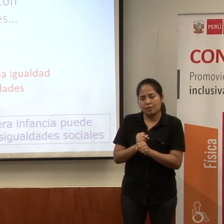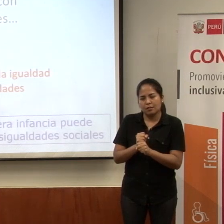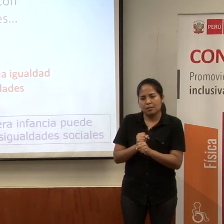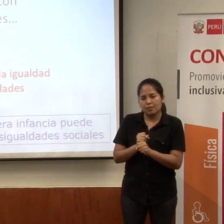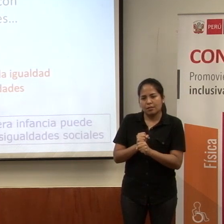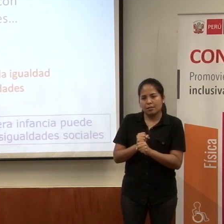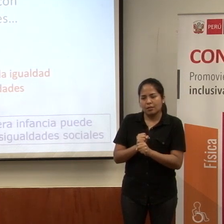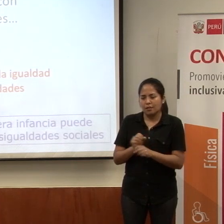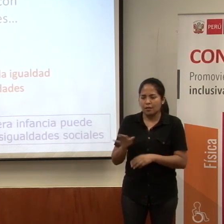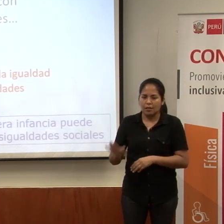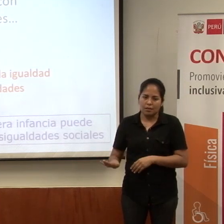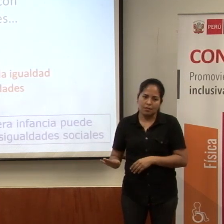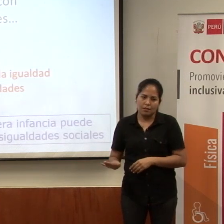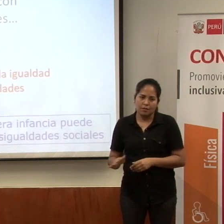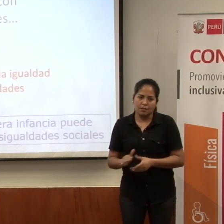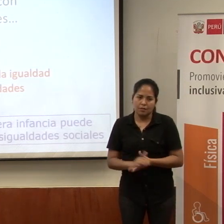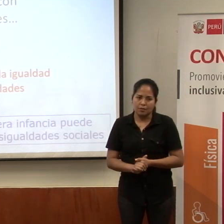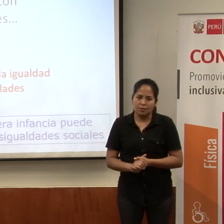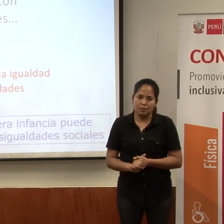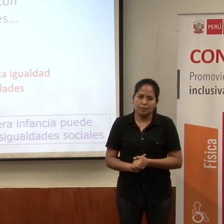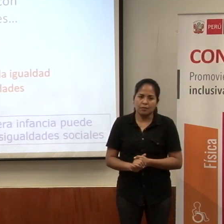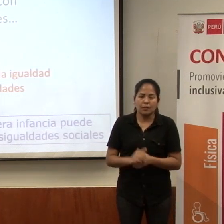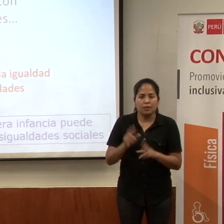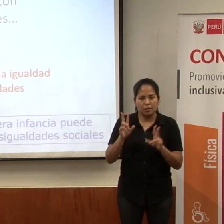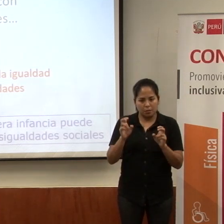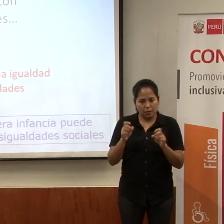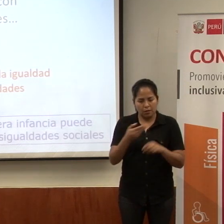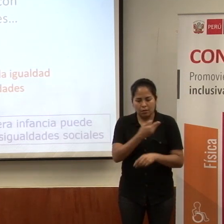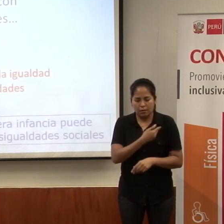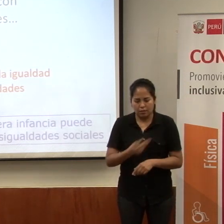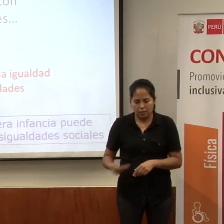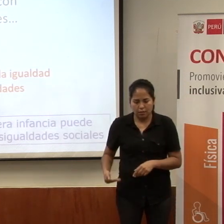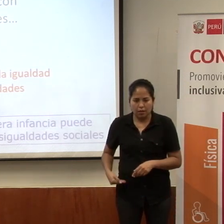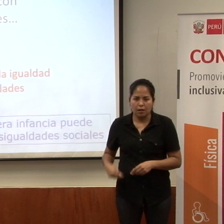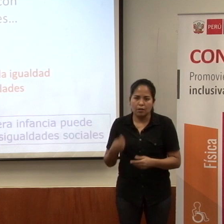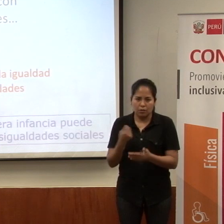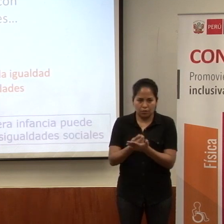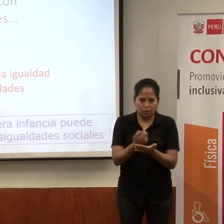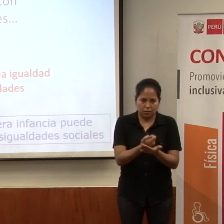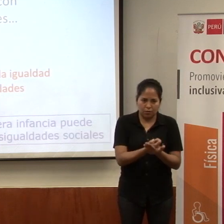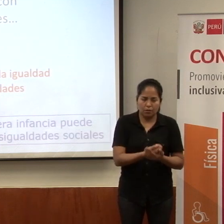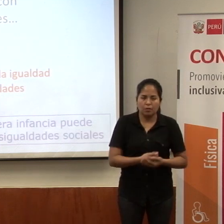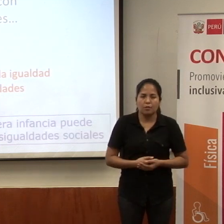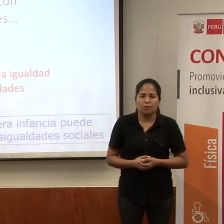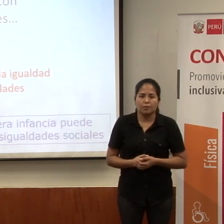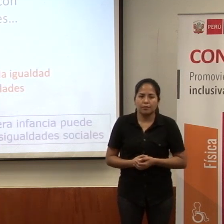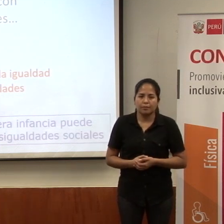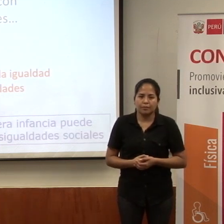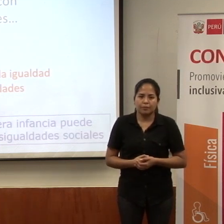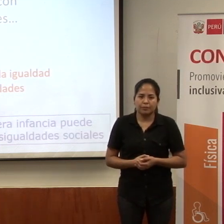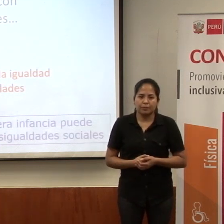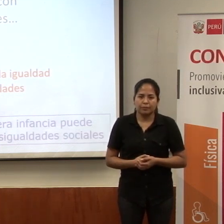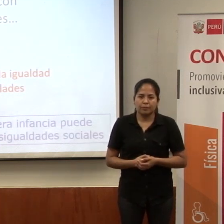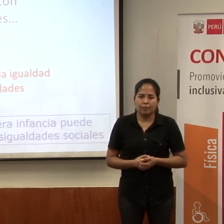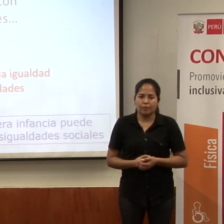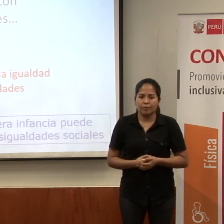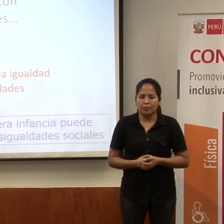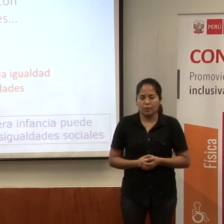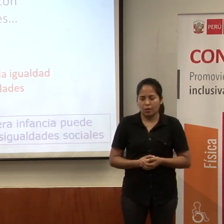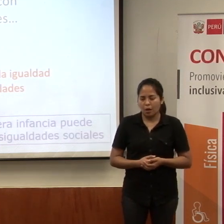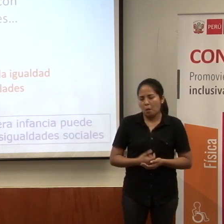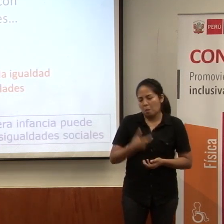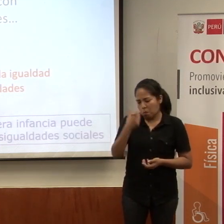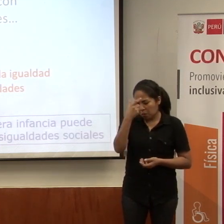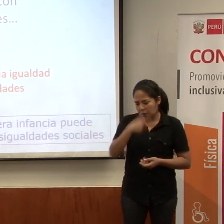esta etapa también desde el punto de vista de las políticas públicas, de la inversión pública, ¿no? Entonces, los humanos nacemos con